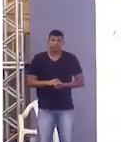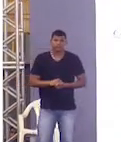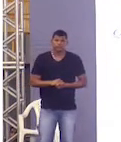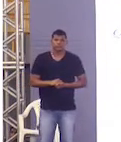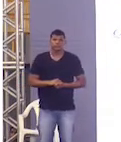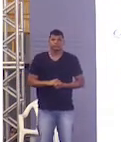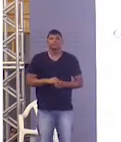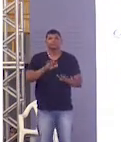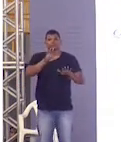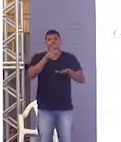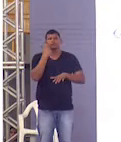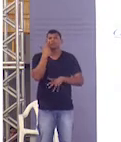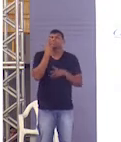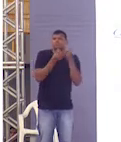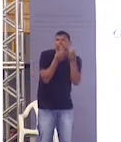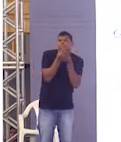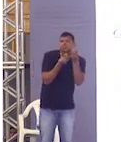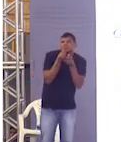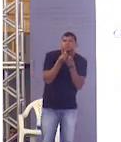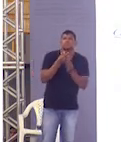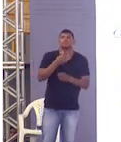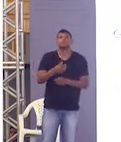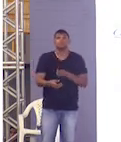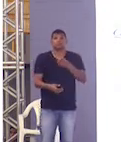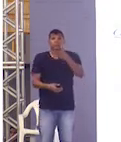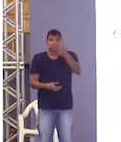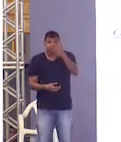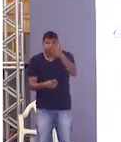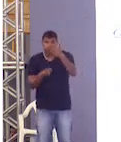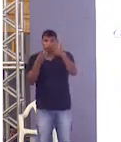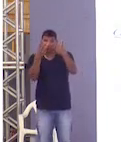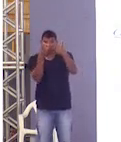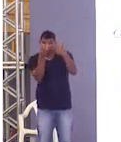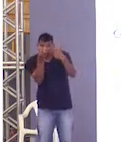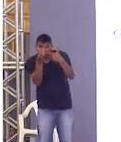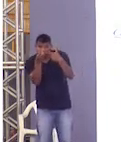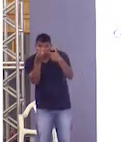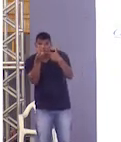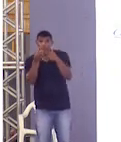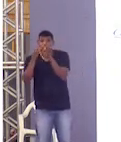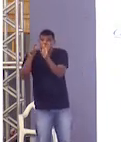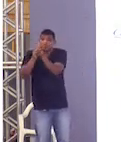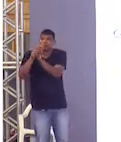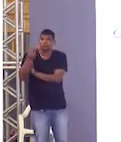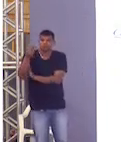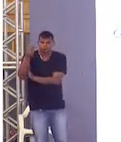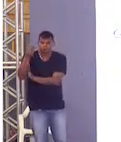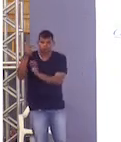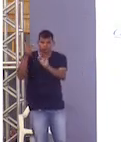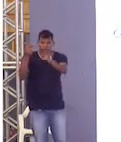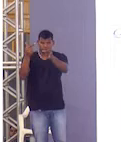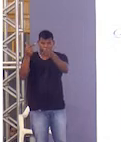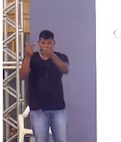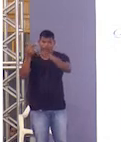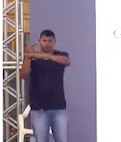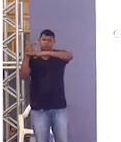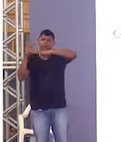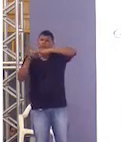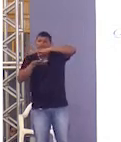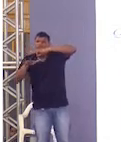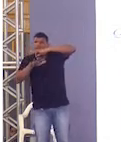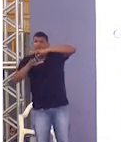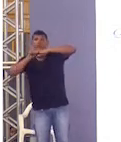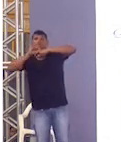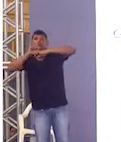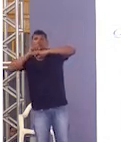Vai ficar assim. 236 menos 2. Agora, no denominador, na parte de baixo, você